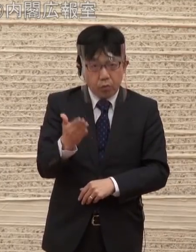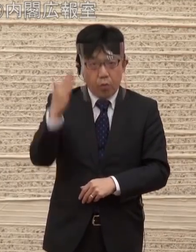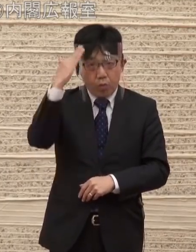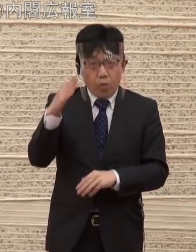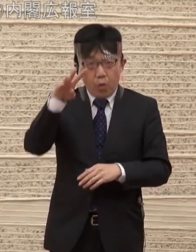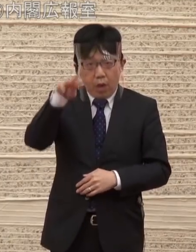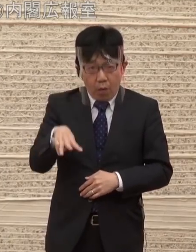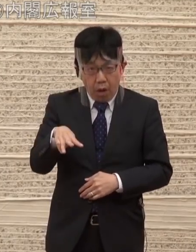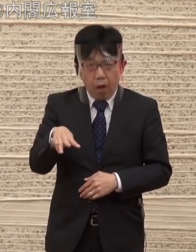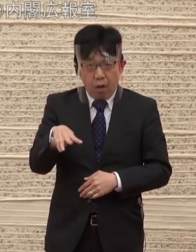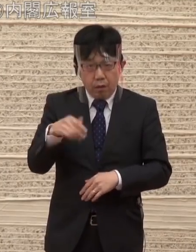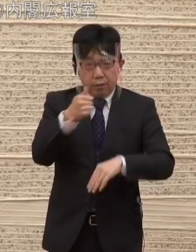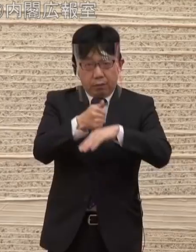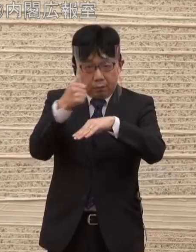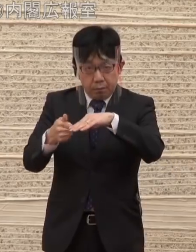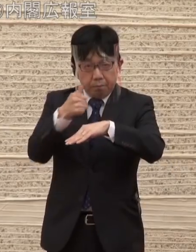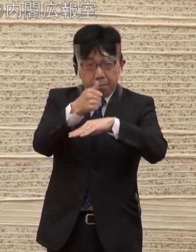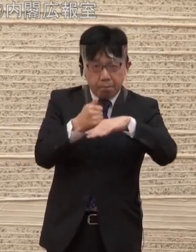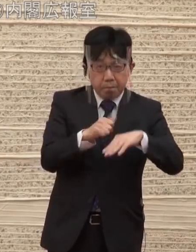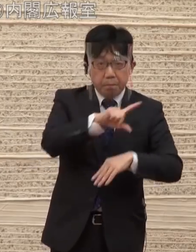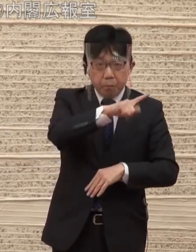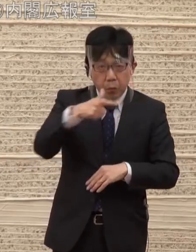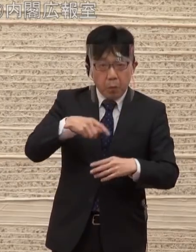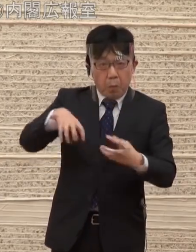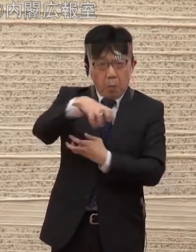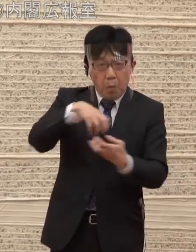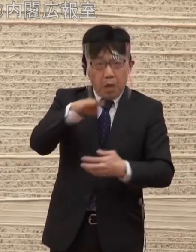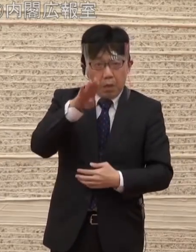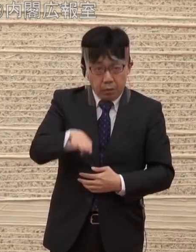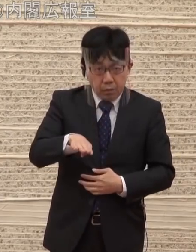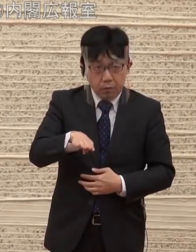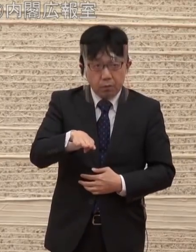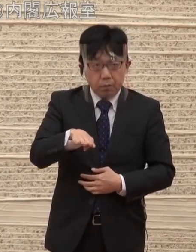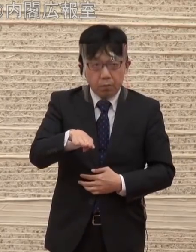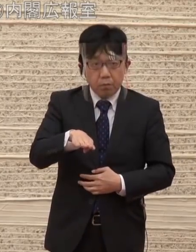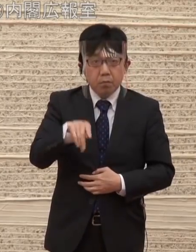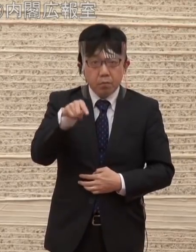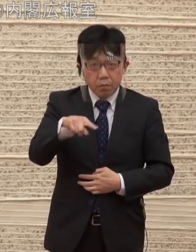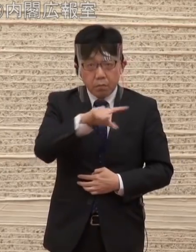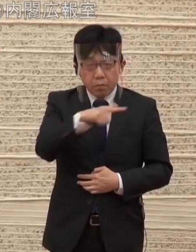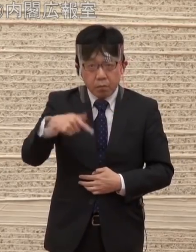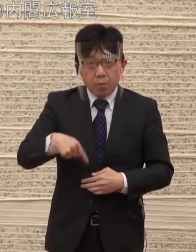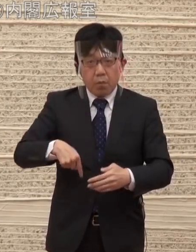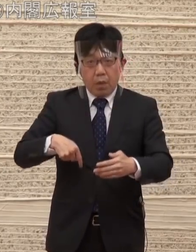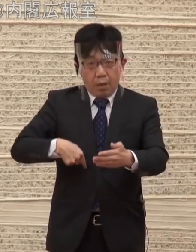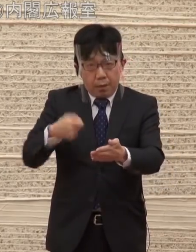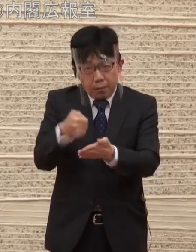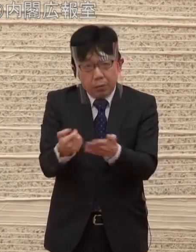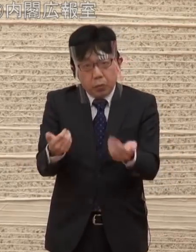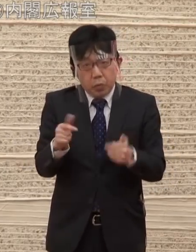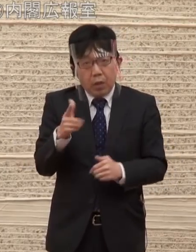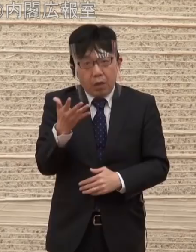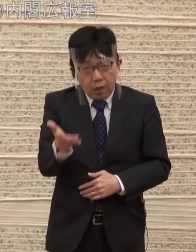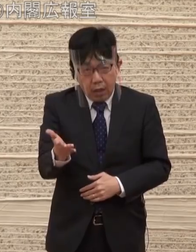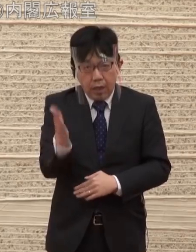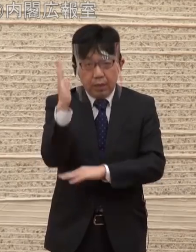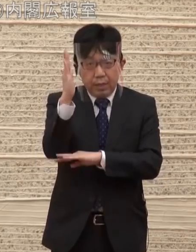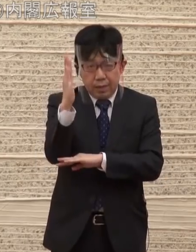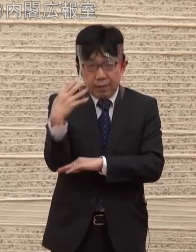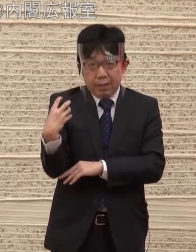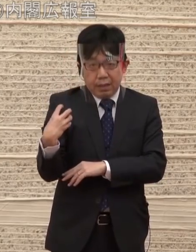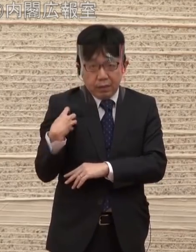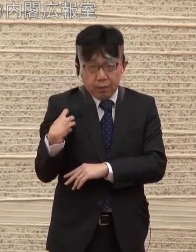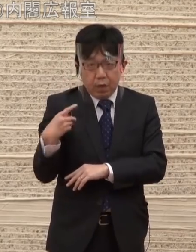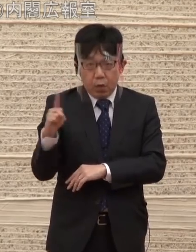検事長の辞職など混乱があり与野党から首相や森大臣の件名を求める声があります政治責任をどう思われるのでしょう